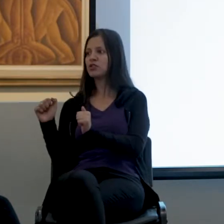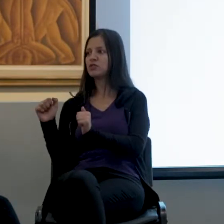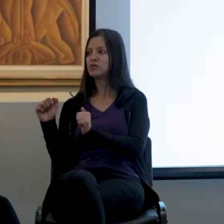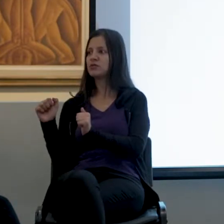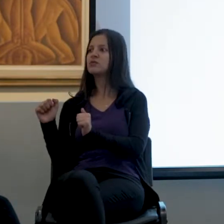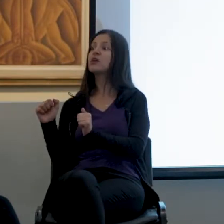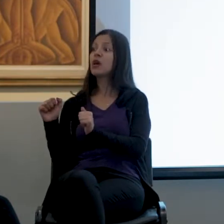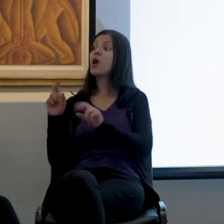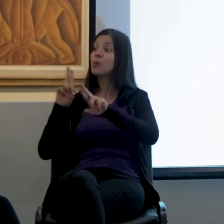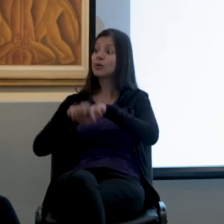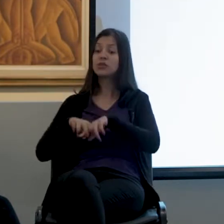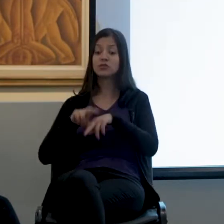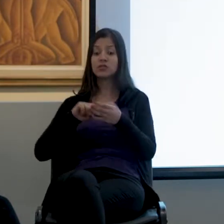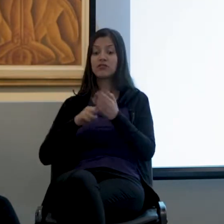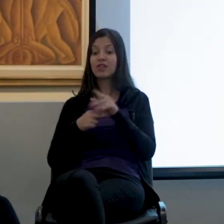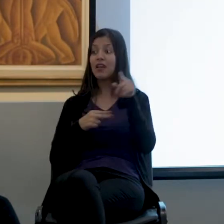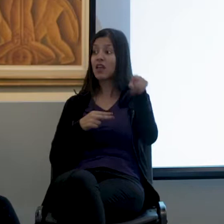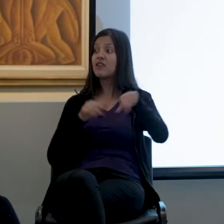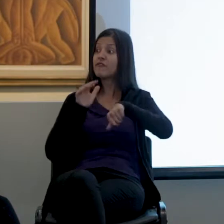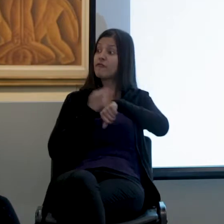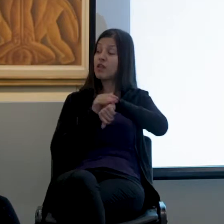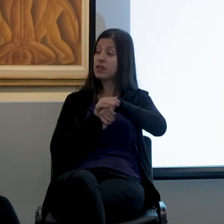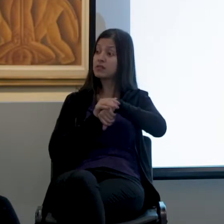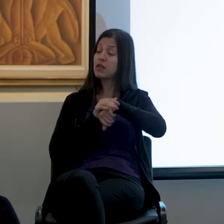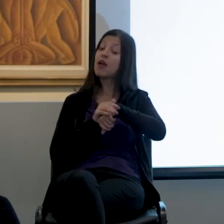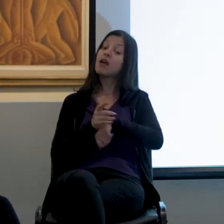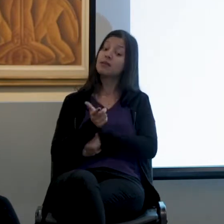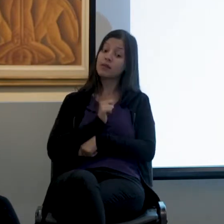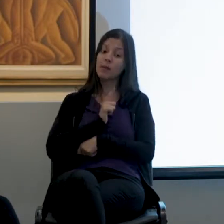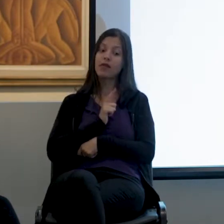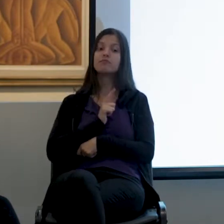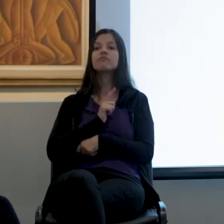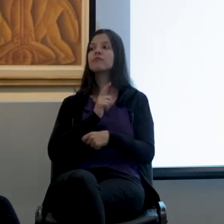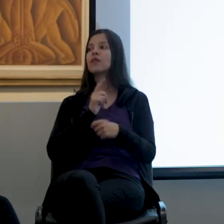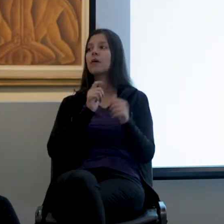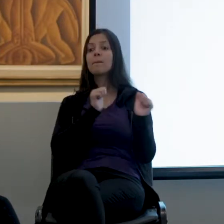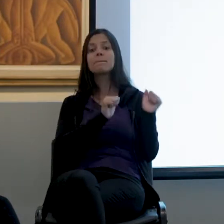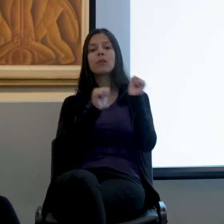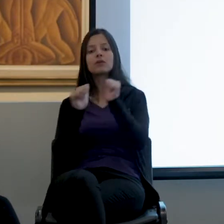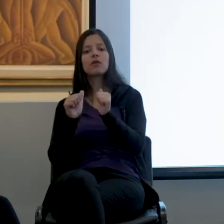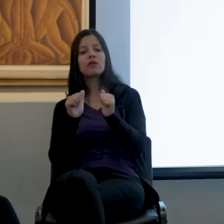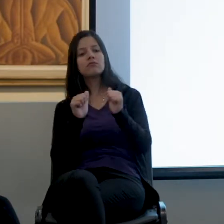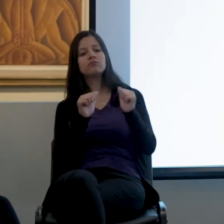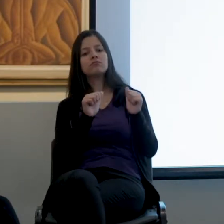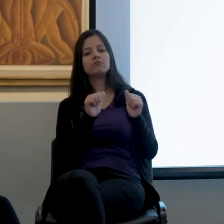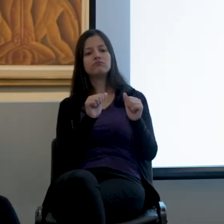responsável também por o que ele faz, né? Como ele tem autoridade sobre o que ele faz.